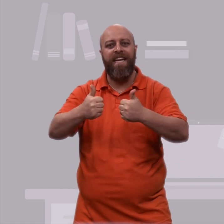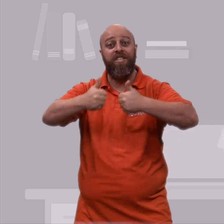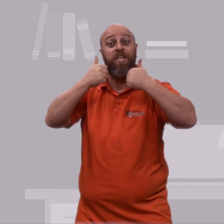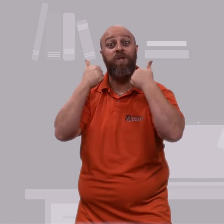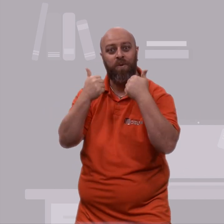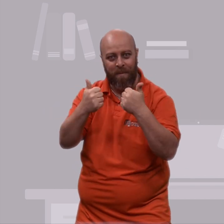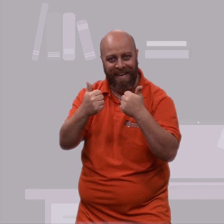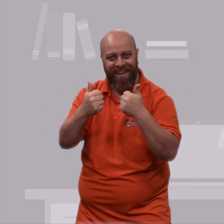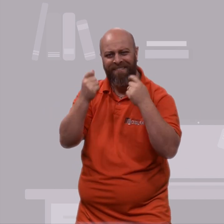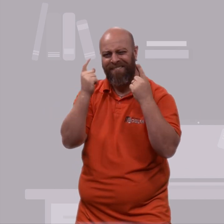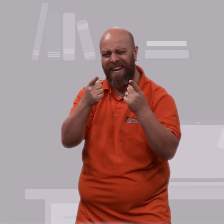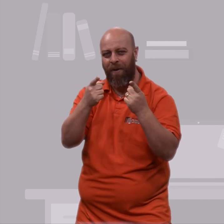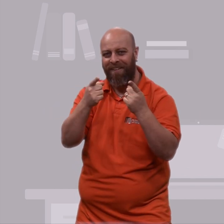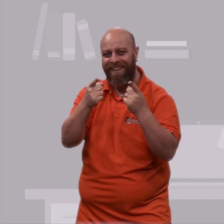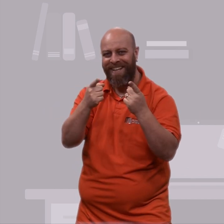internet do bem valeu